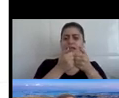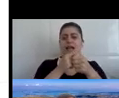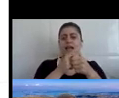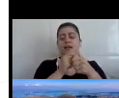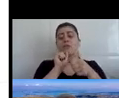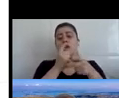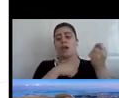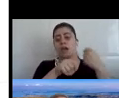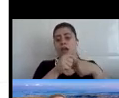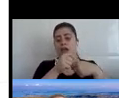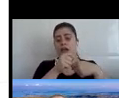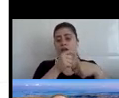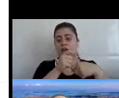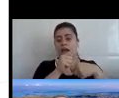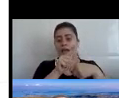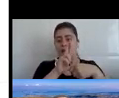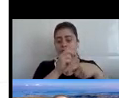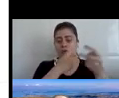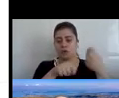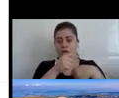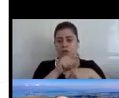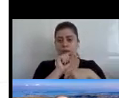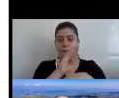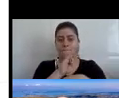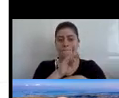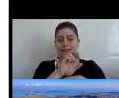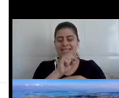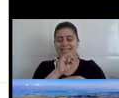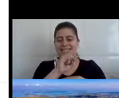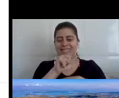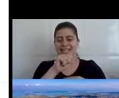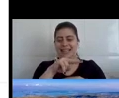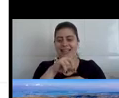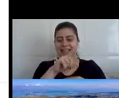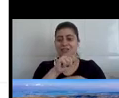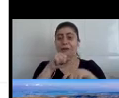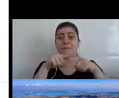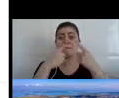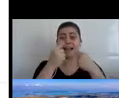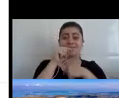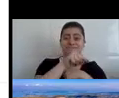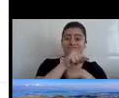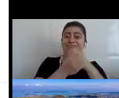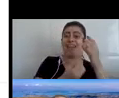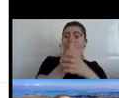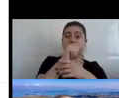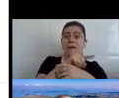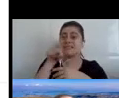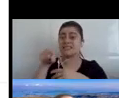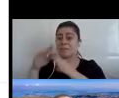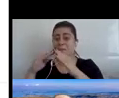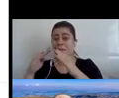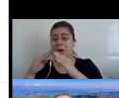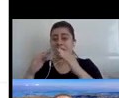é Braslândia, mas que essa alimentação, que essa produção, não chega para essas pessoas. Então, a ausência dessas